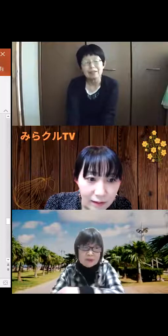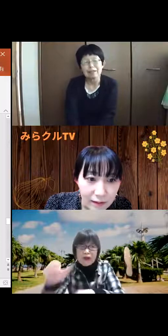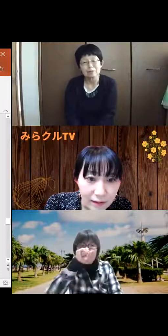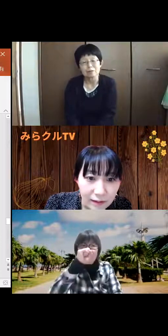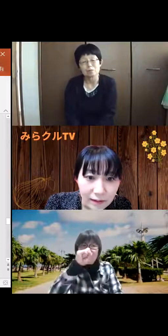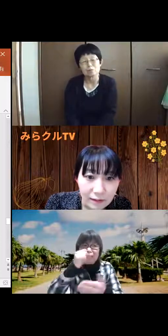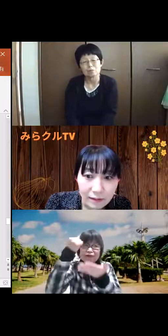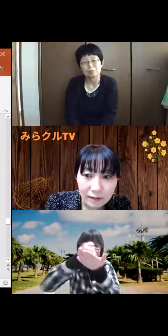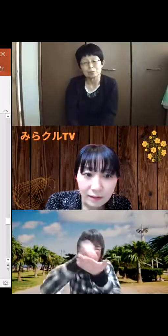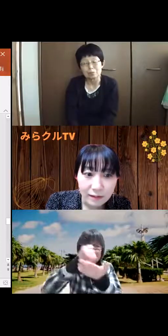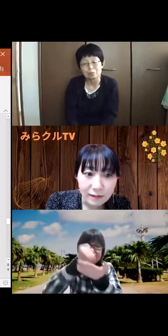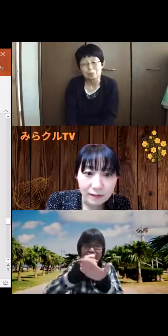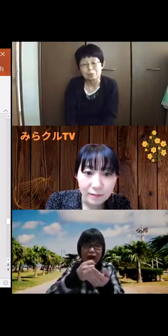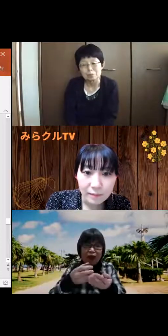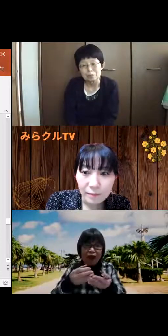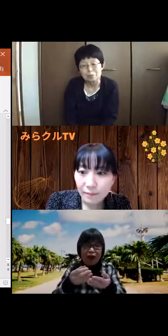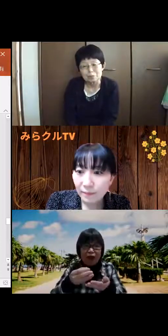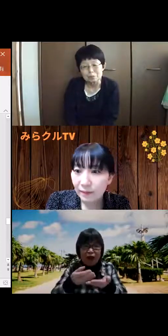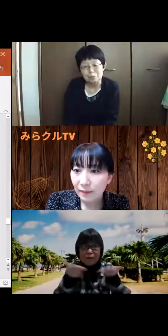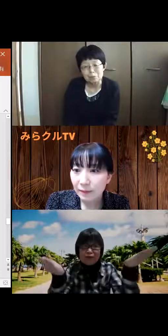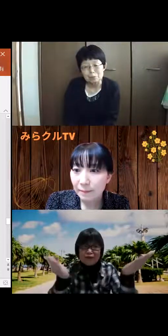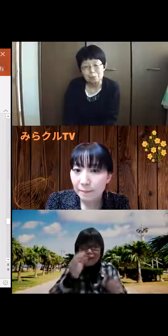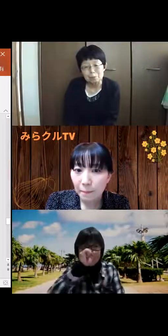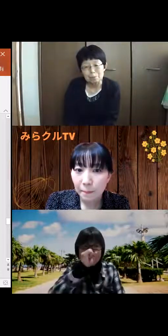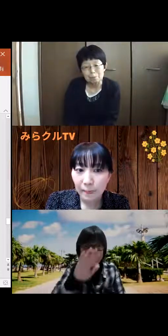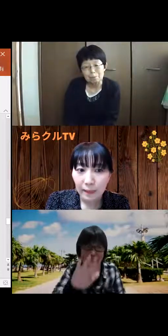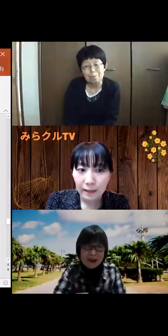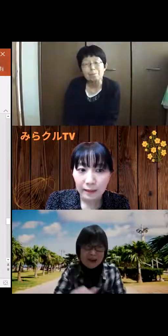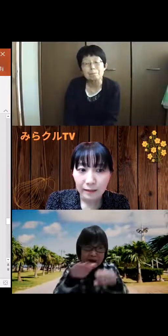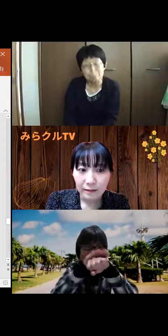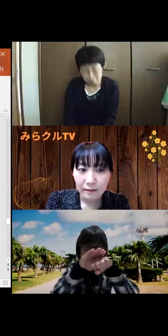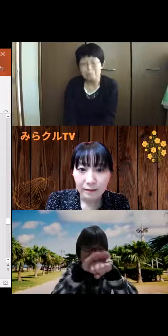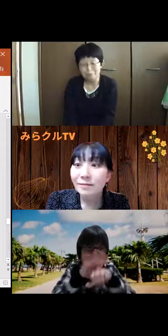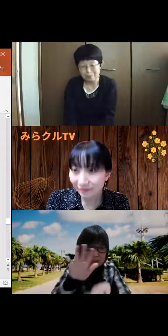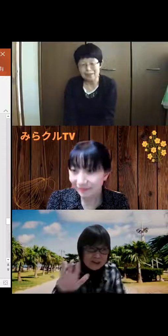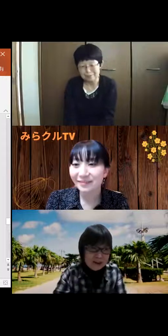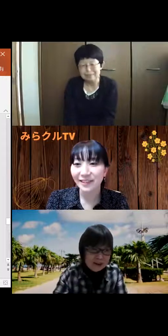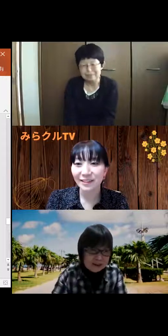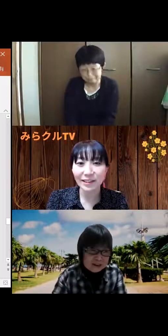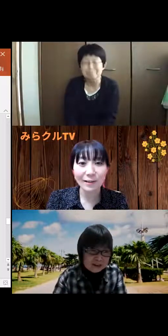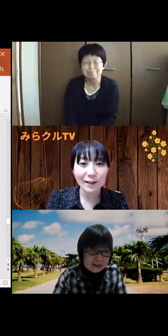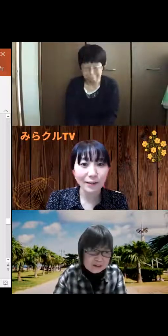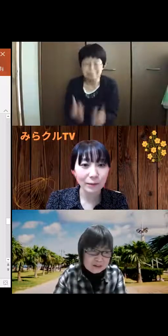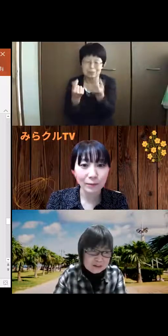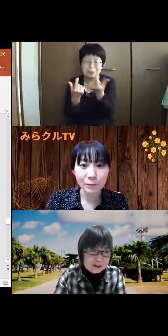いいスタンプして、葉っぱずっといいですね。かわいいです。 うん、絶対かわいいと思う。